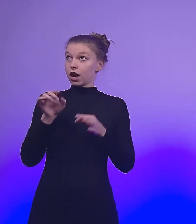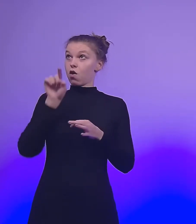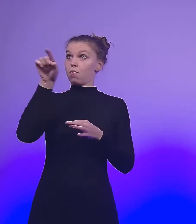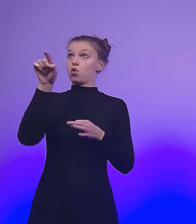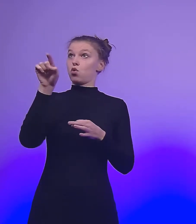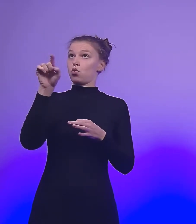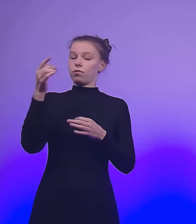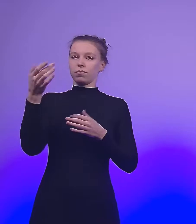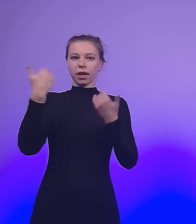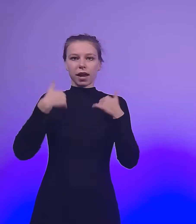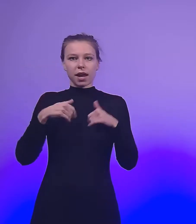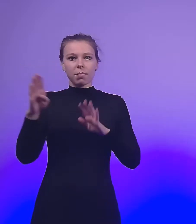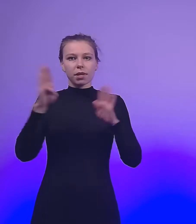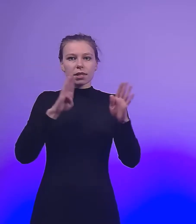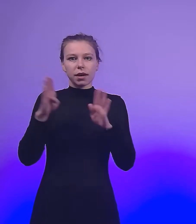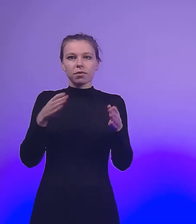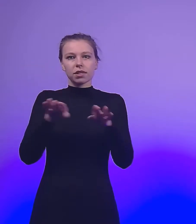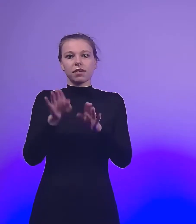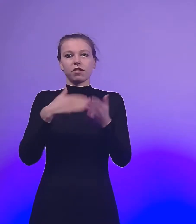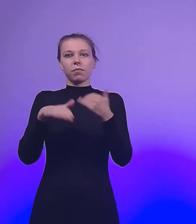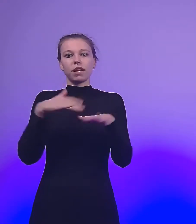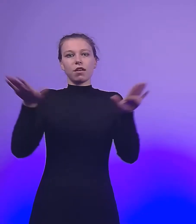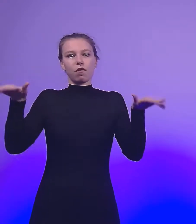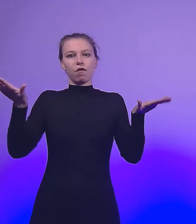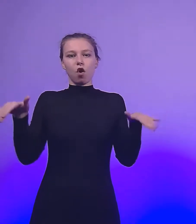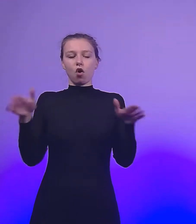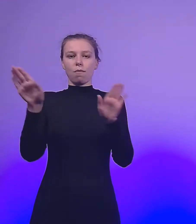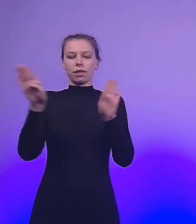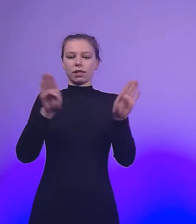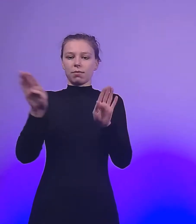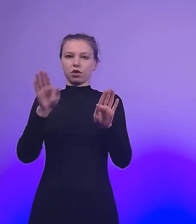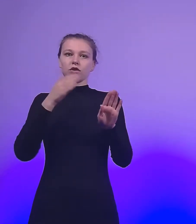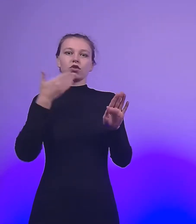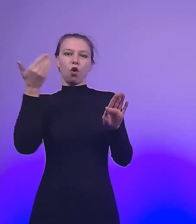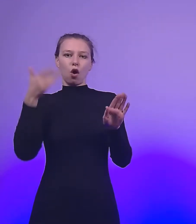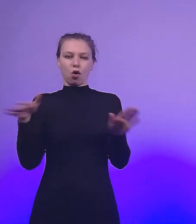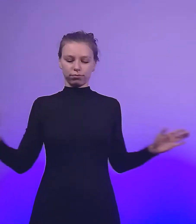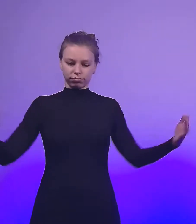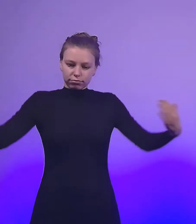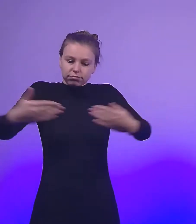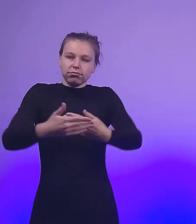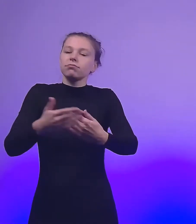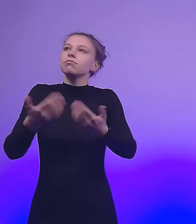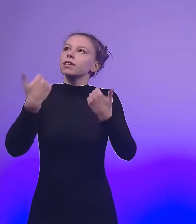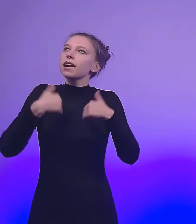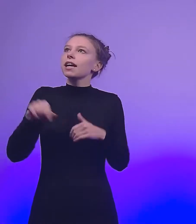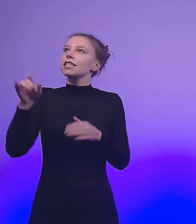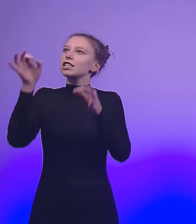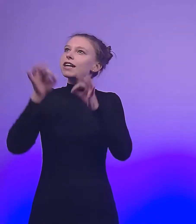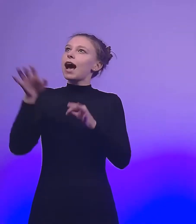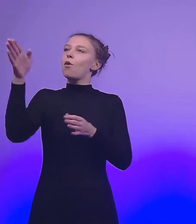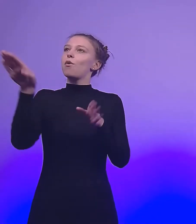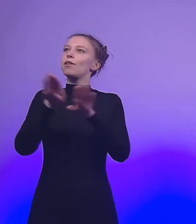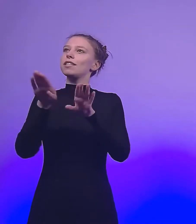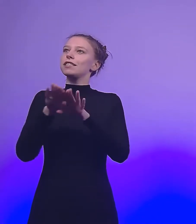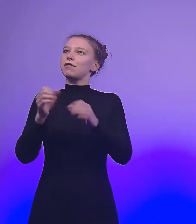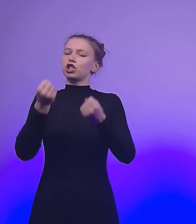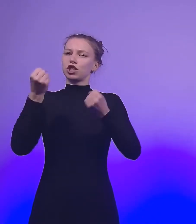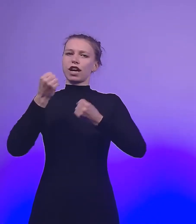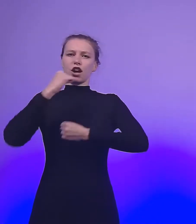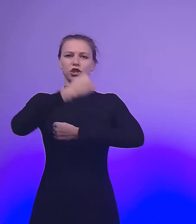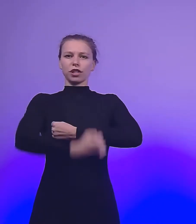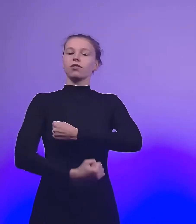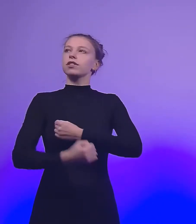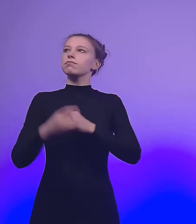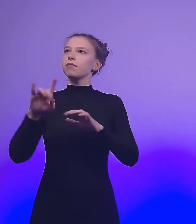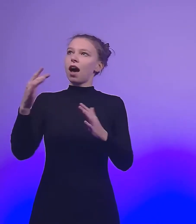je, zoals een vogel haar jongen beschermt onder haar vleugels. De Heer is trouw. Hij is zo sterk als een schild. Hij houdt elke aanval